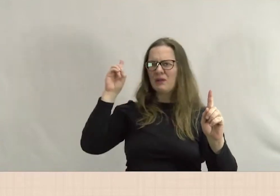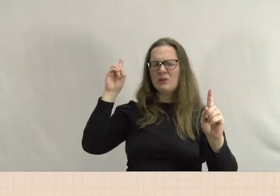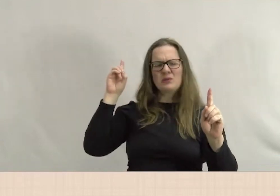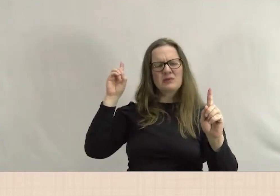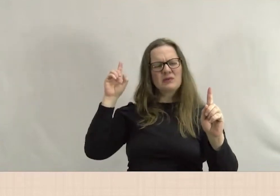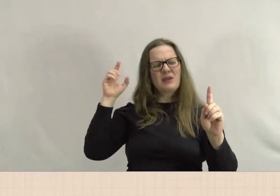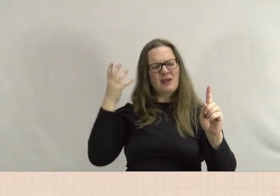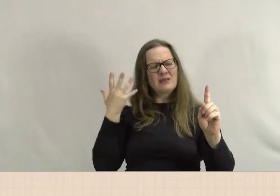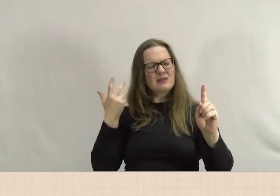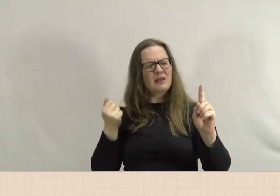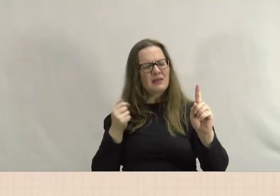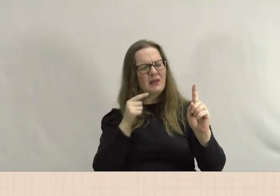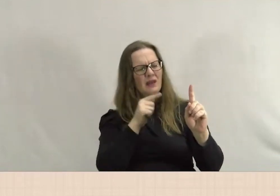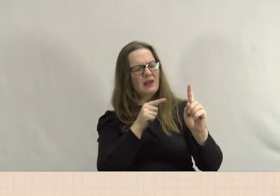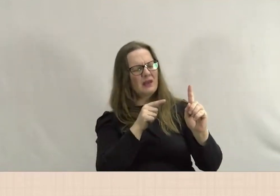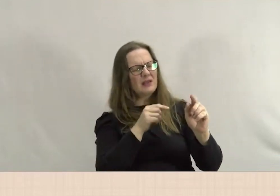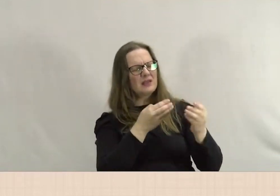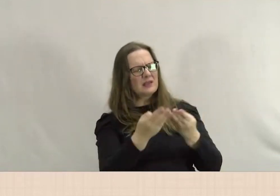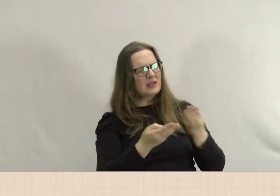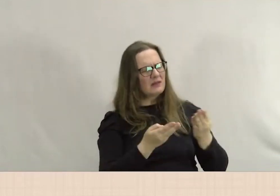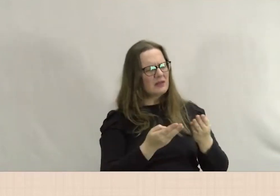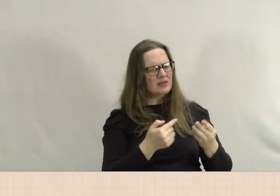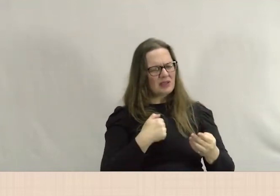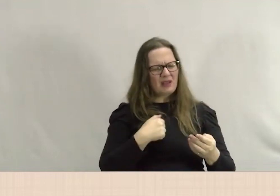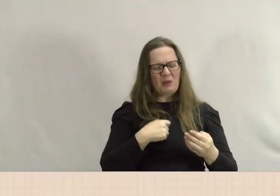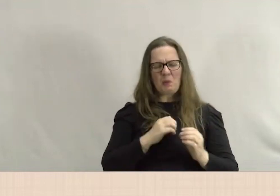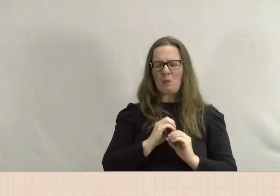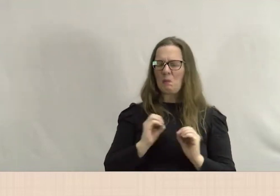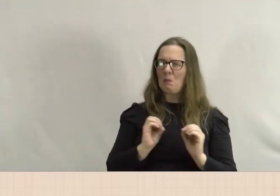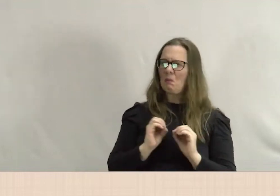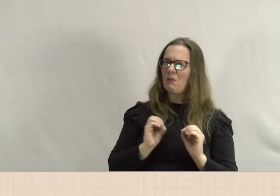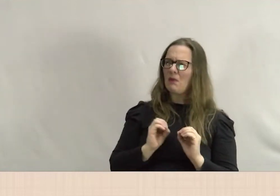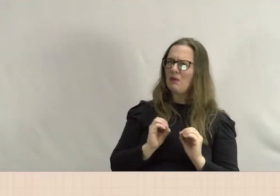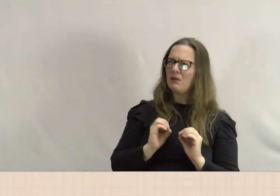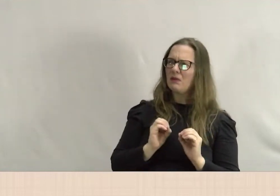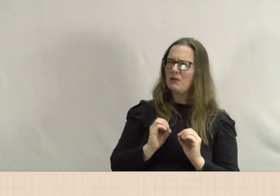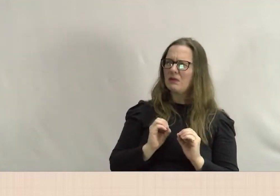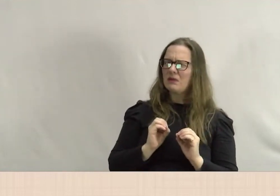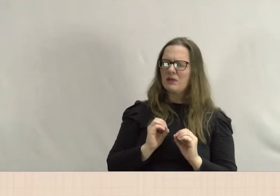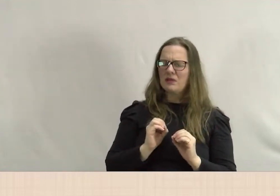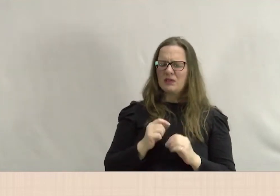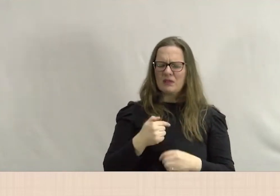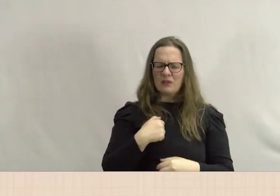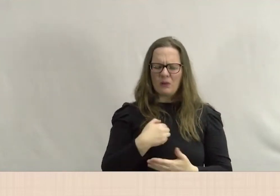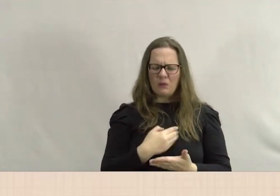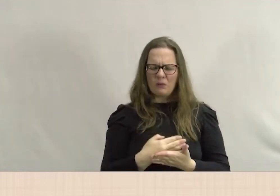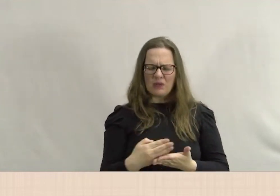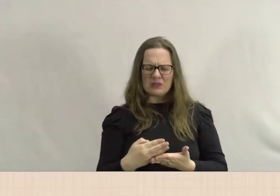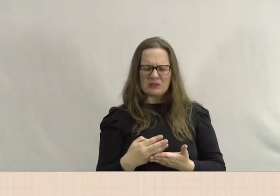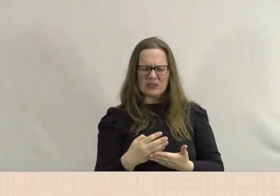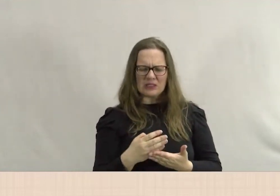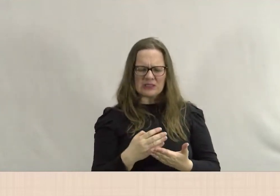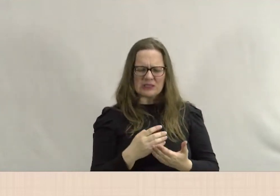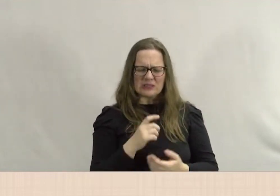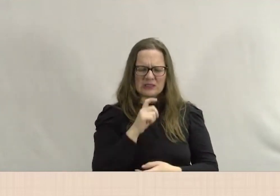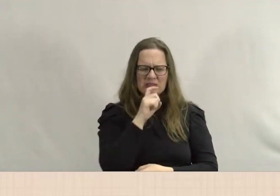e o meu não? Aí você começa a ter inveja.